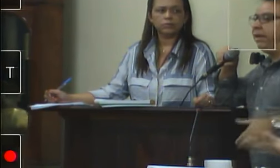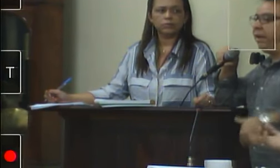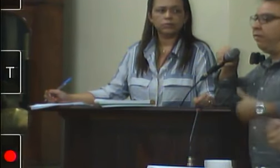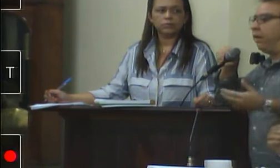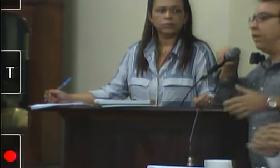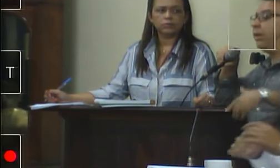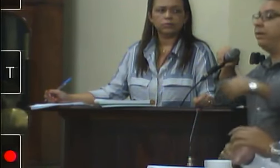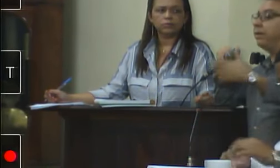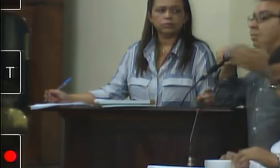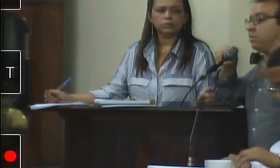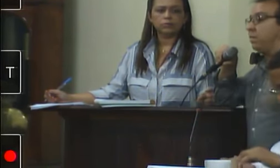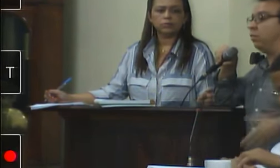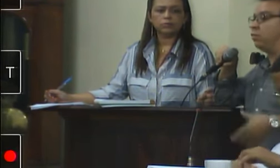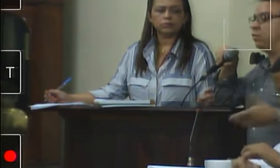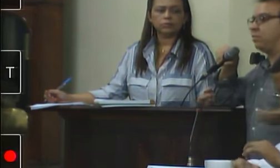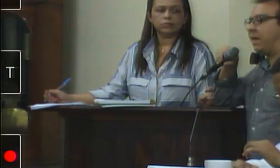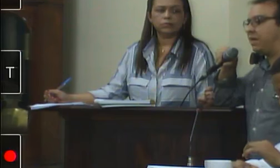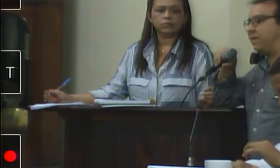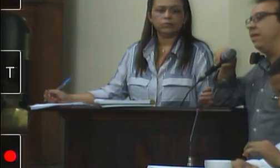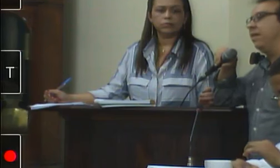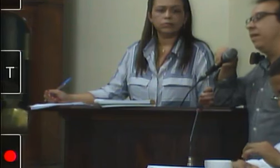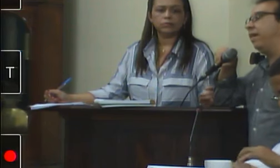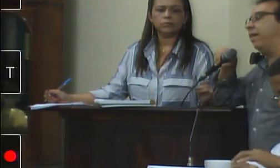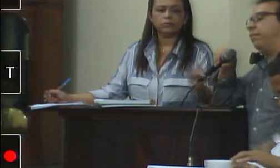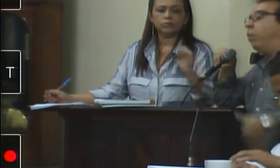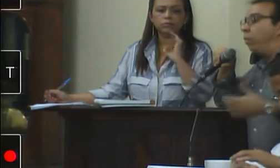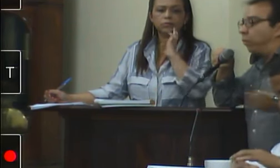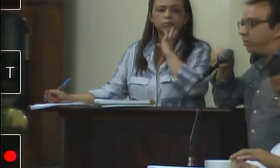ele quer fechar 80% dos hospitais,